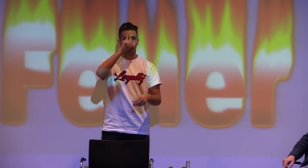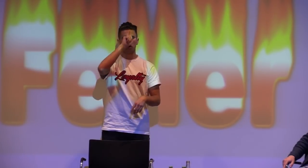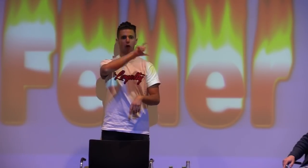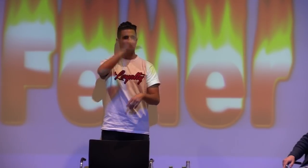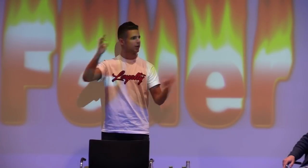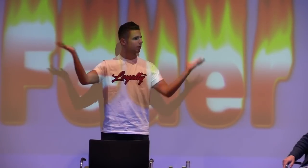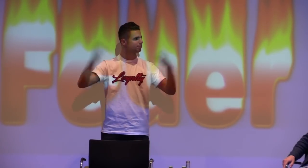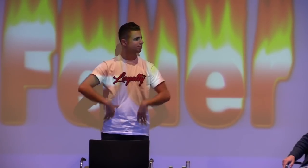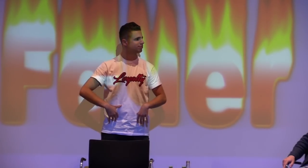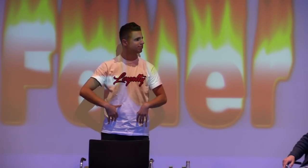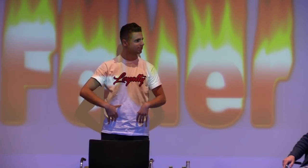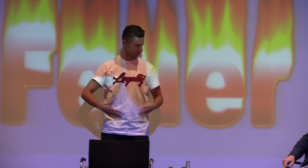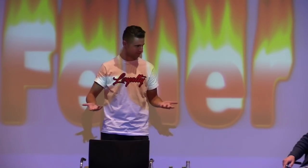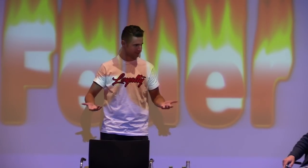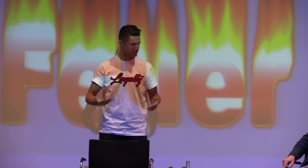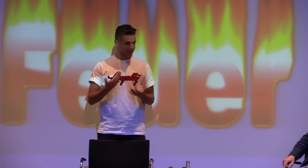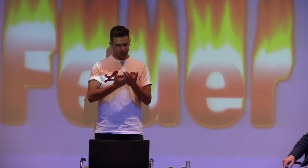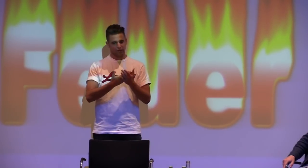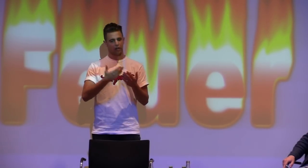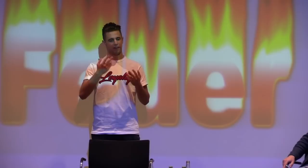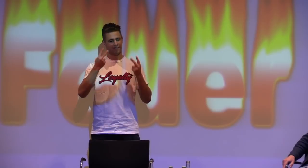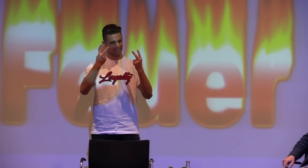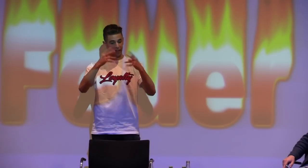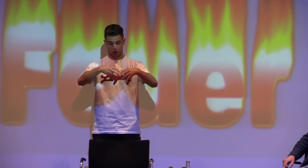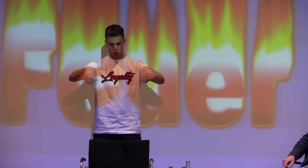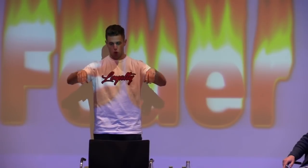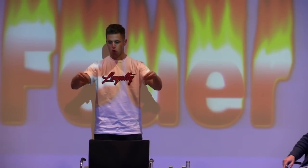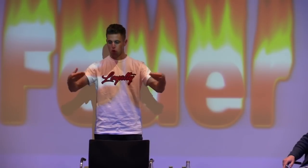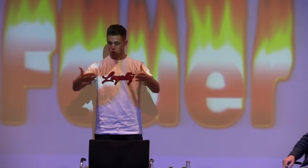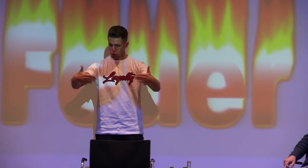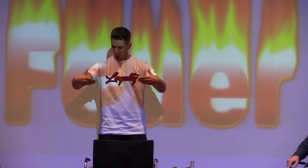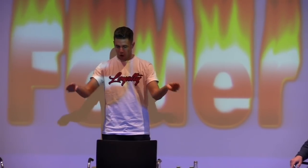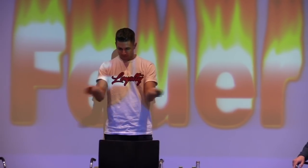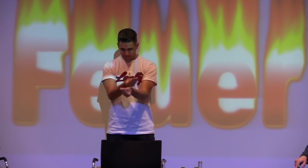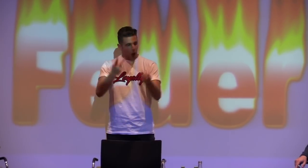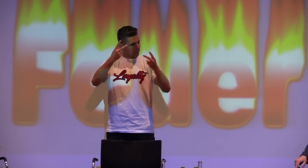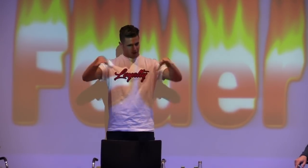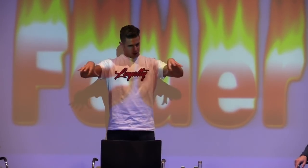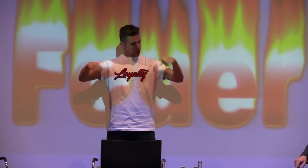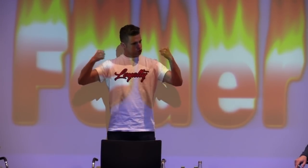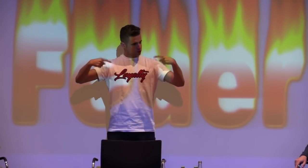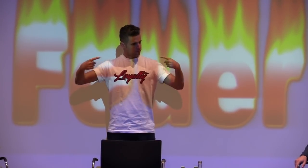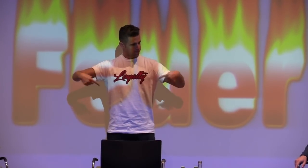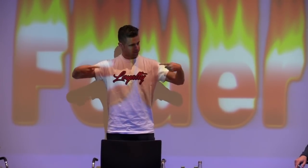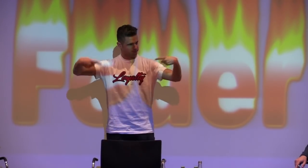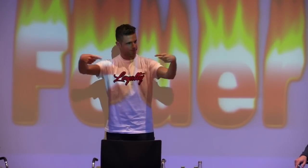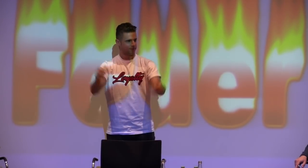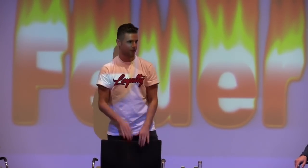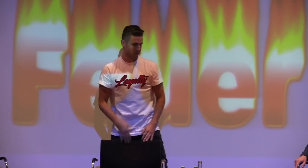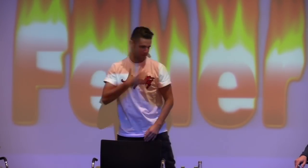Und ein Beispiel, also es gibt jetzt halt auch Städte, die Nachbarsprobleme haben, aber die legen ja auch nicht